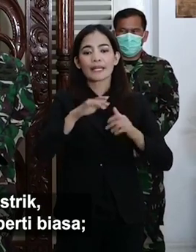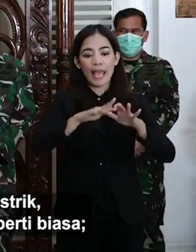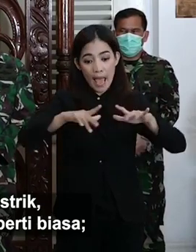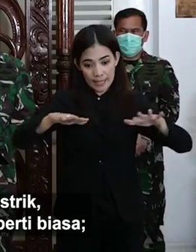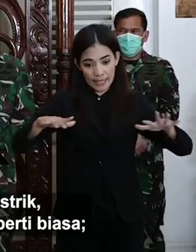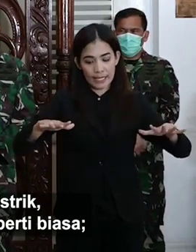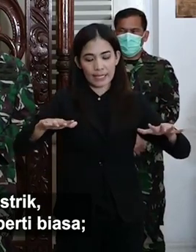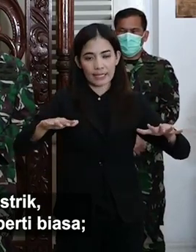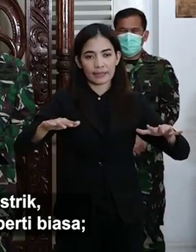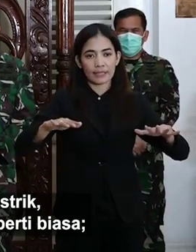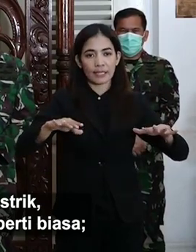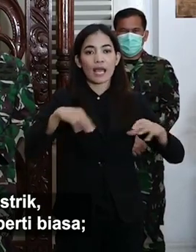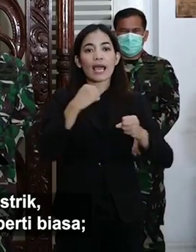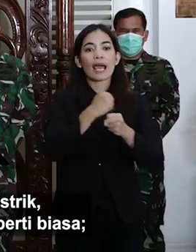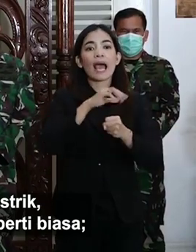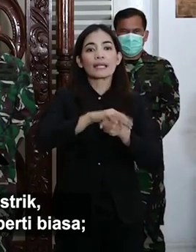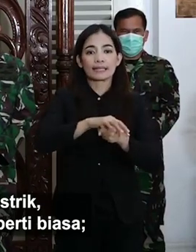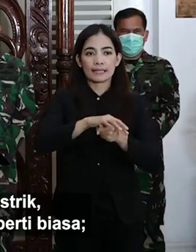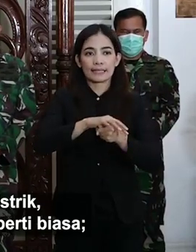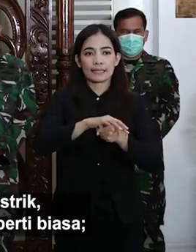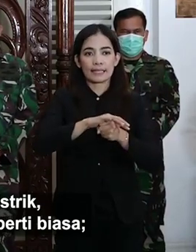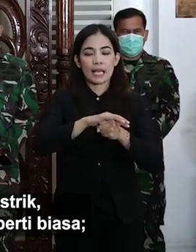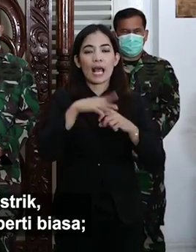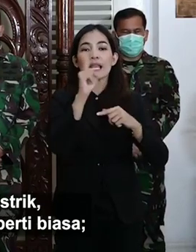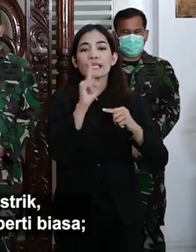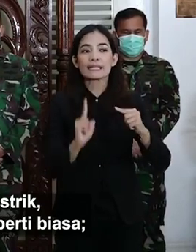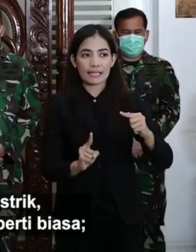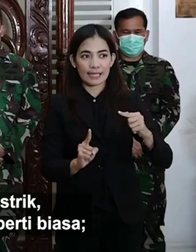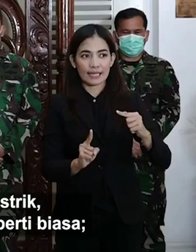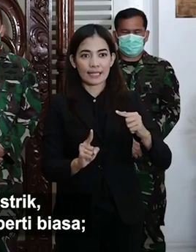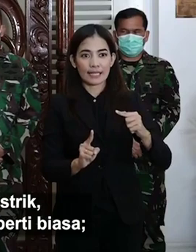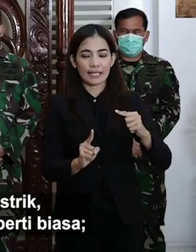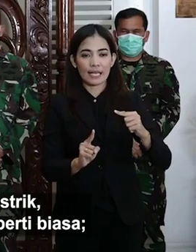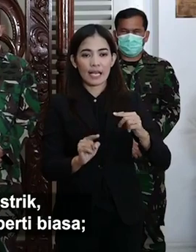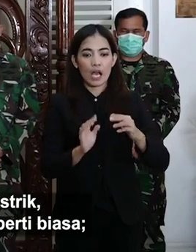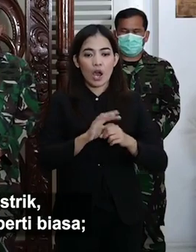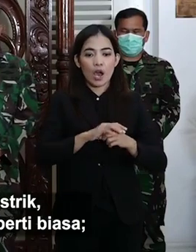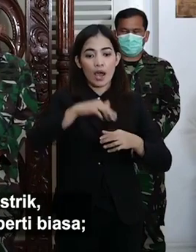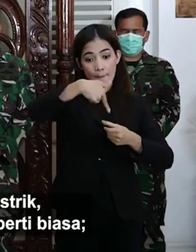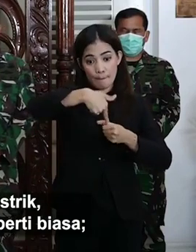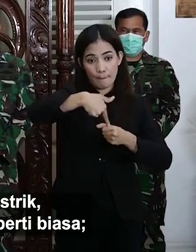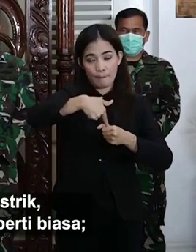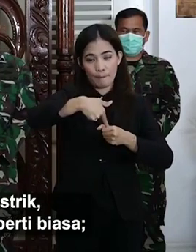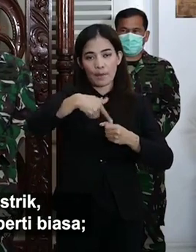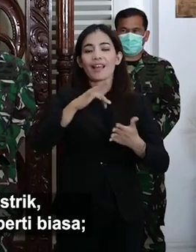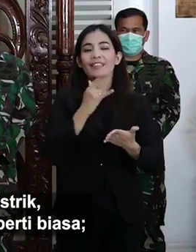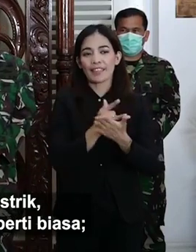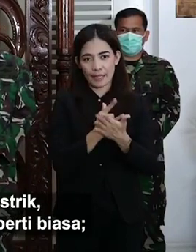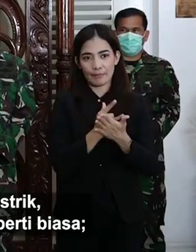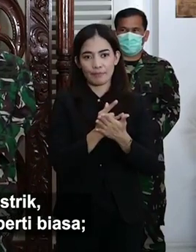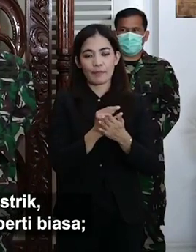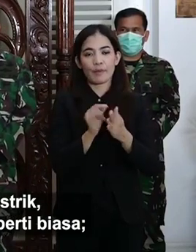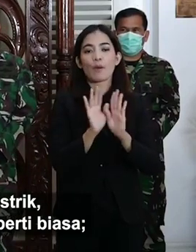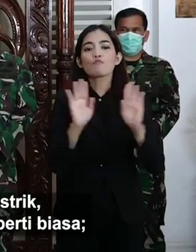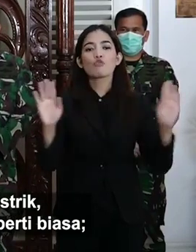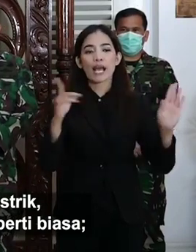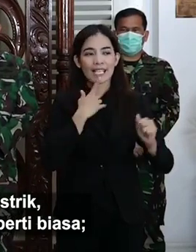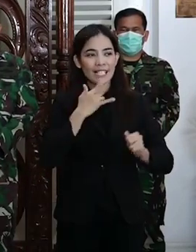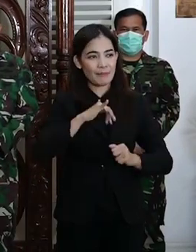air, gas, listrik, pompa bensin, itu semua berfungsi seperti